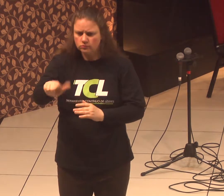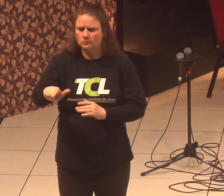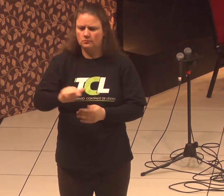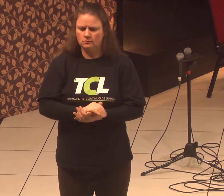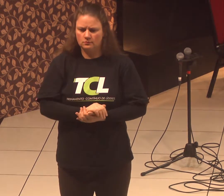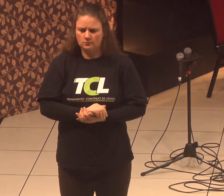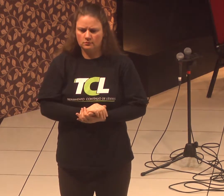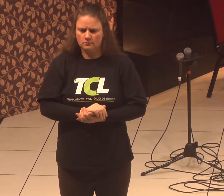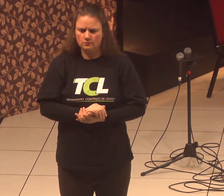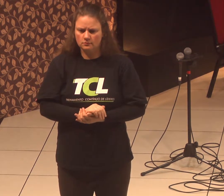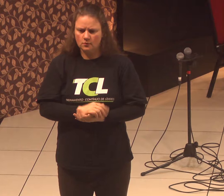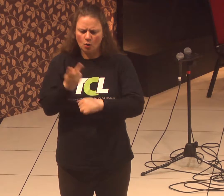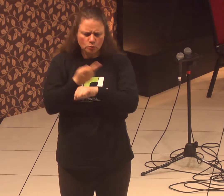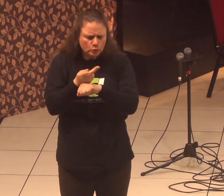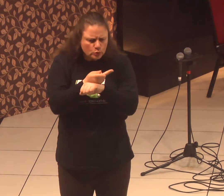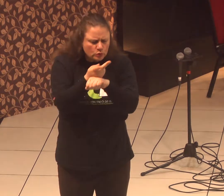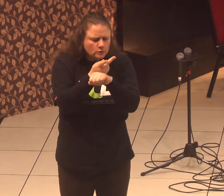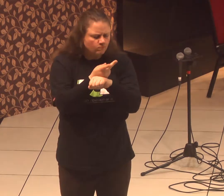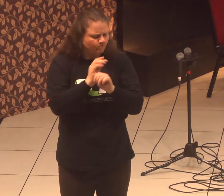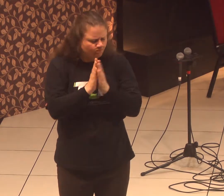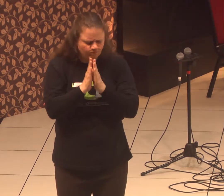buscar uma reação.